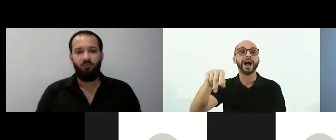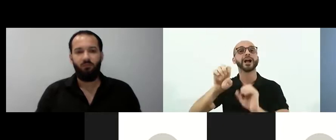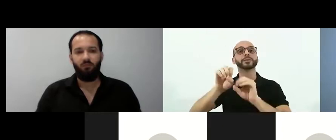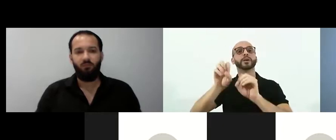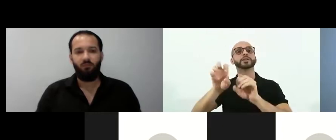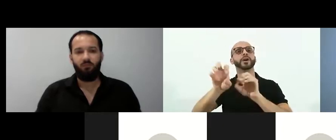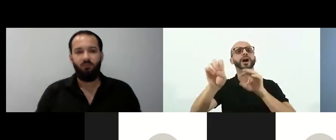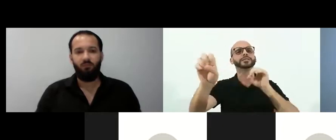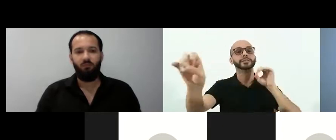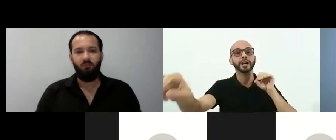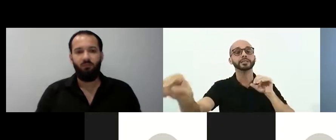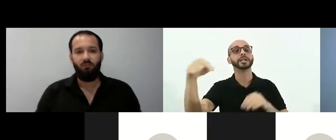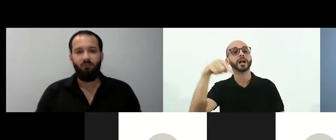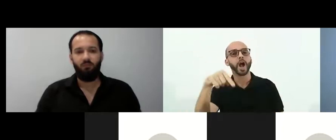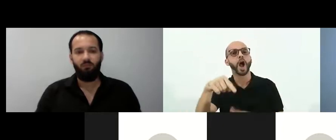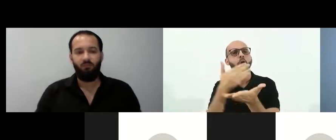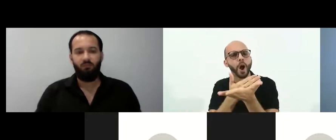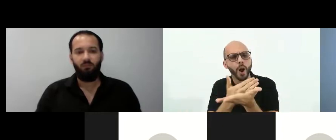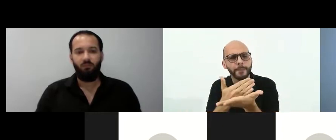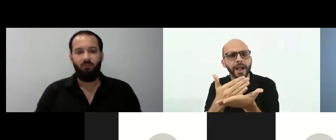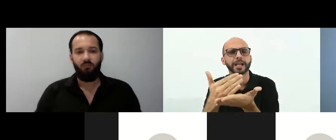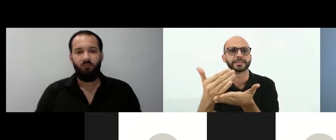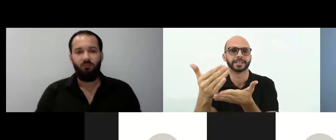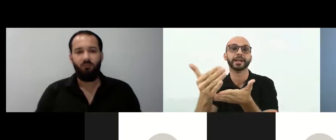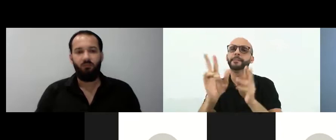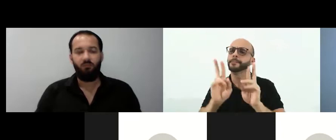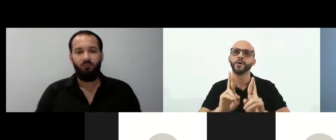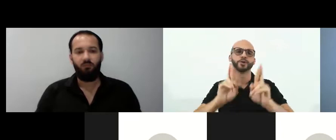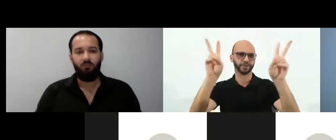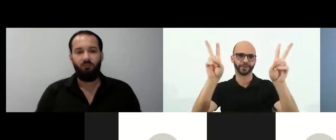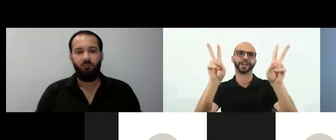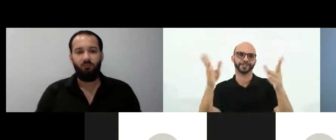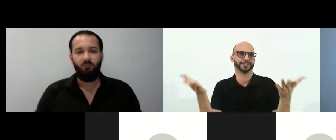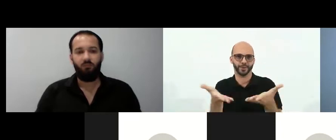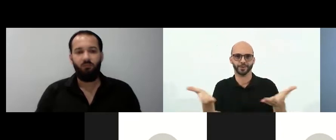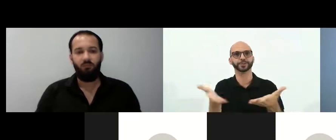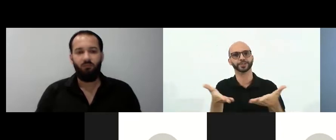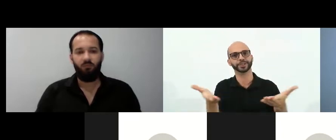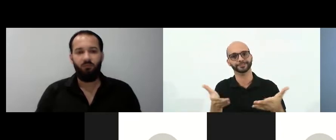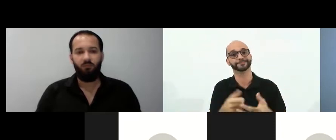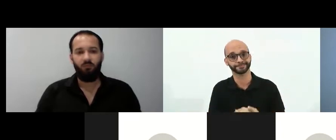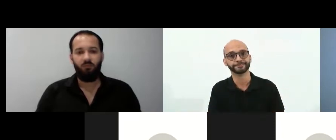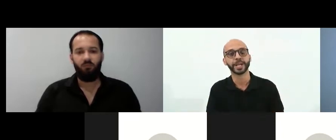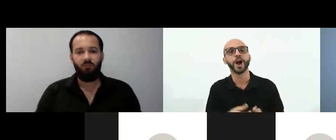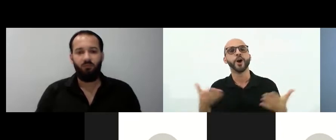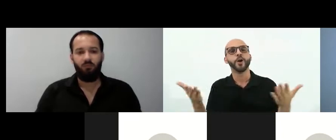Verdadeiramente, o mundo hoje, ele está vendo essa questão, começou esse processo de educação